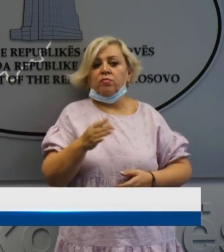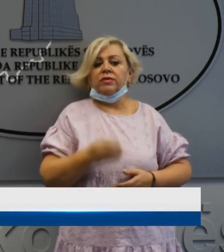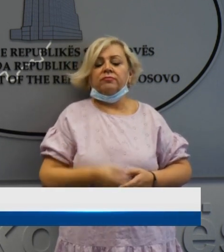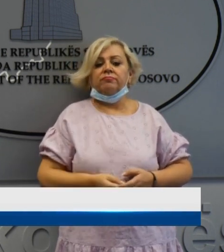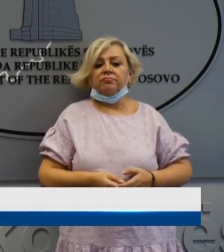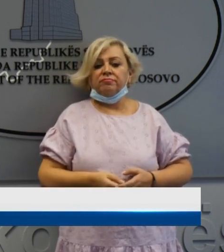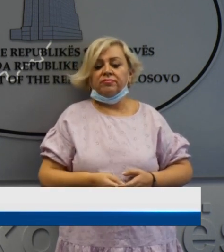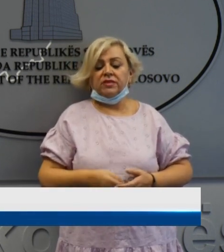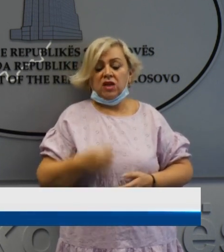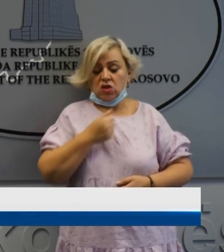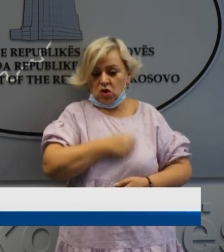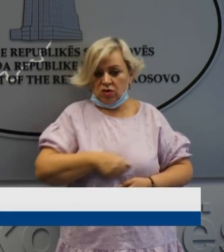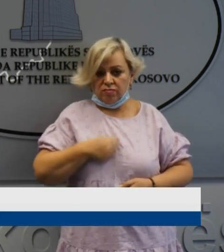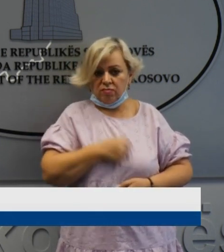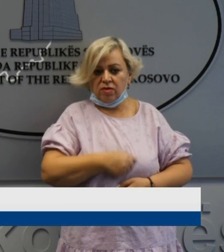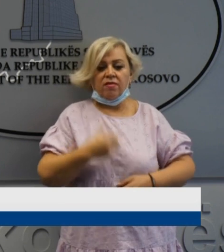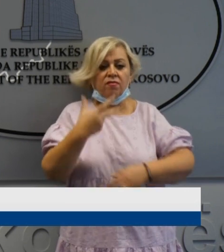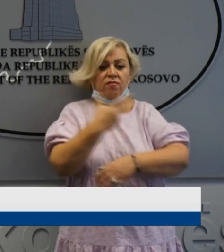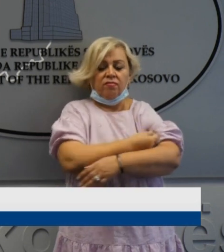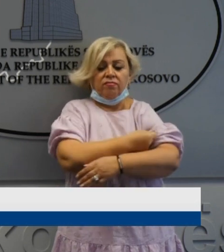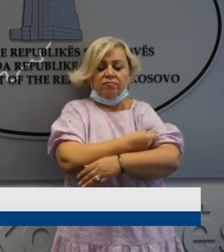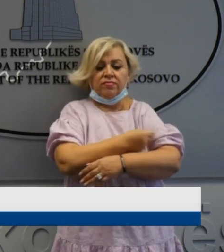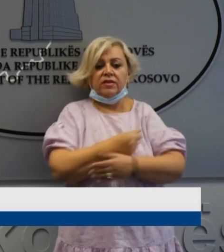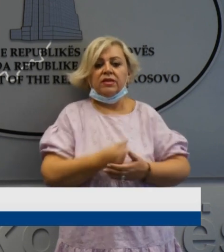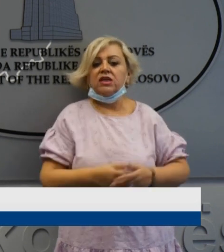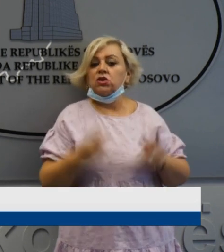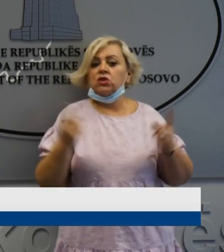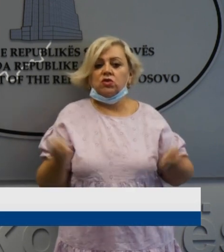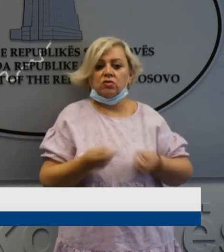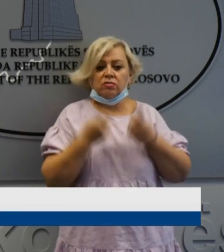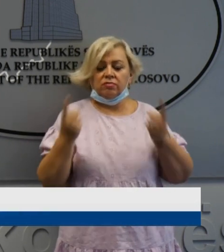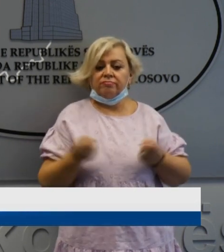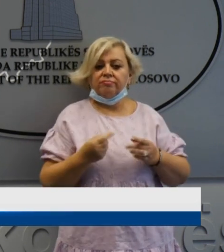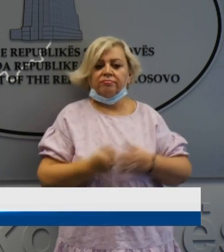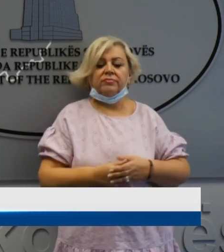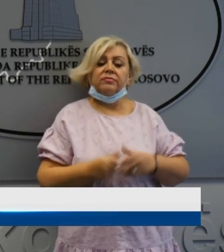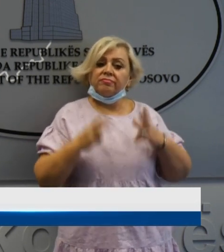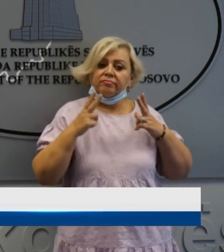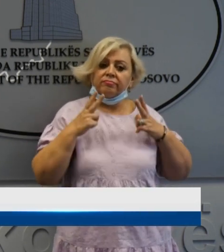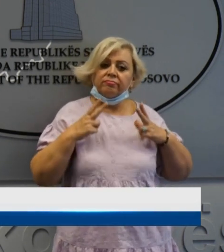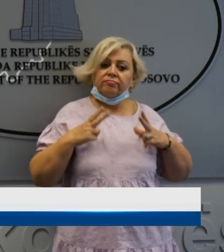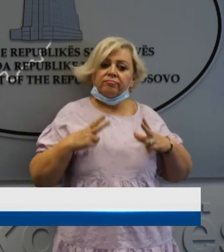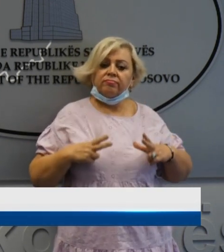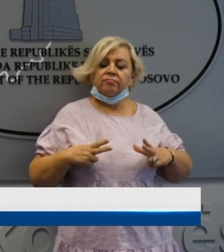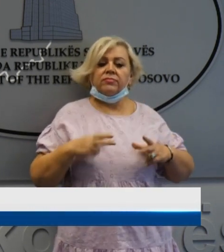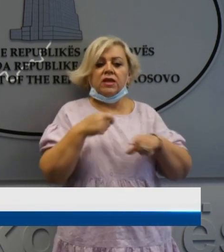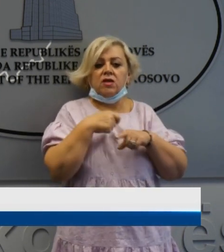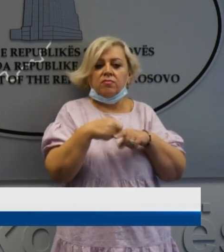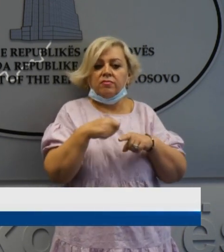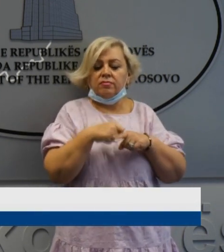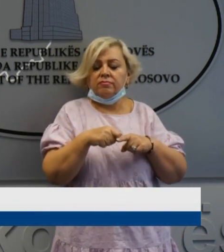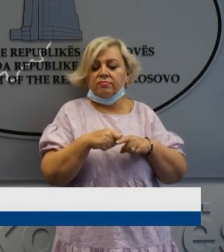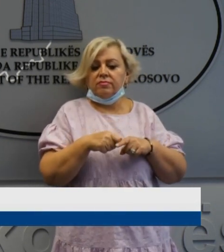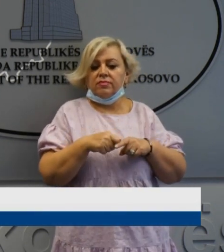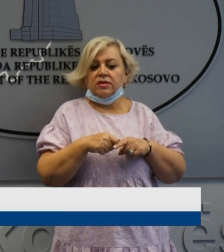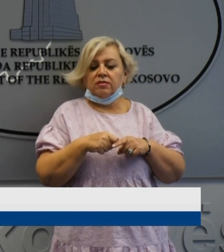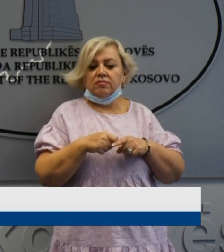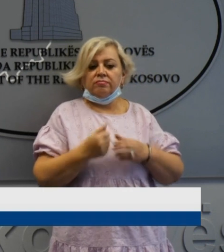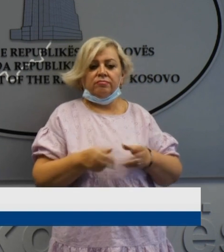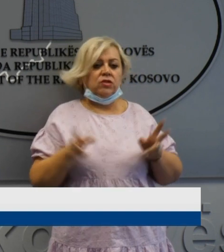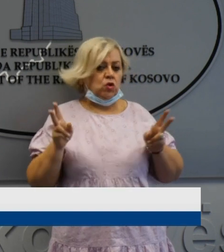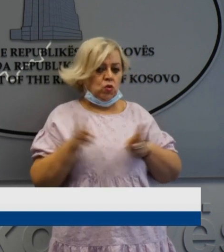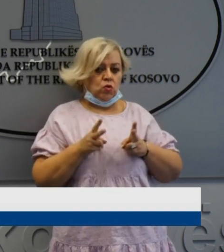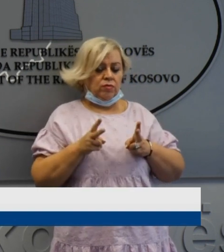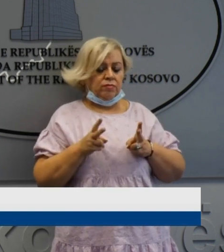simbolik të sëmurve të vaksinuar, gjendja e tyre po është më stabile dhe mjekimi i tyre po është shumë i